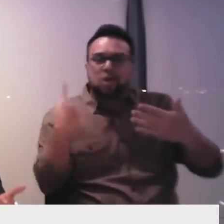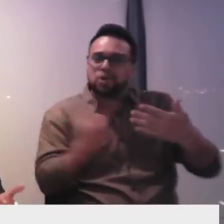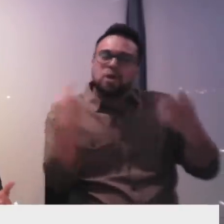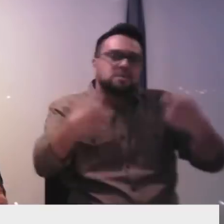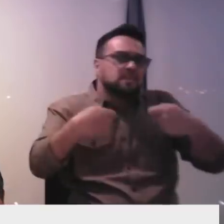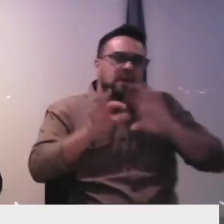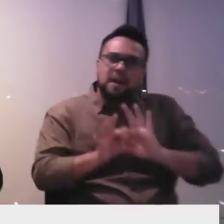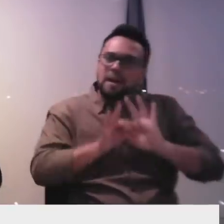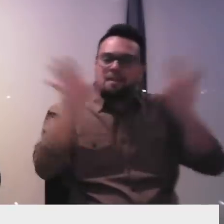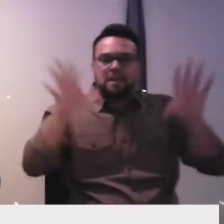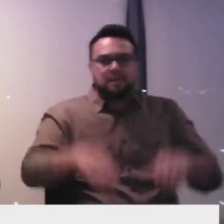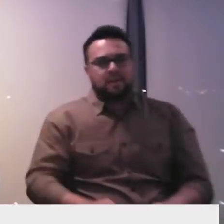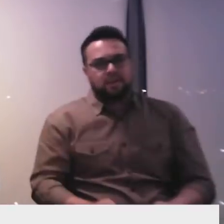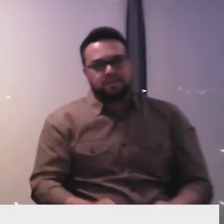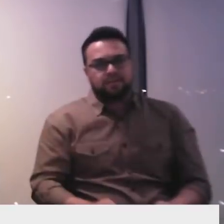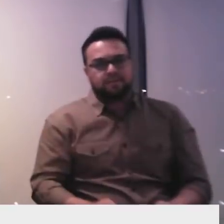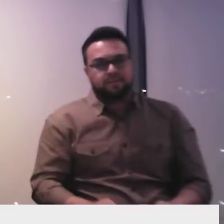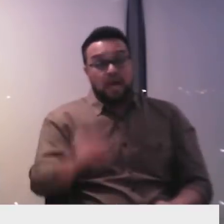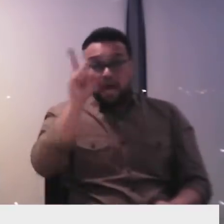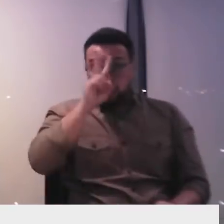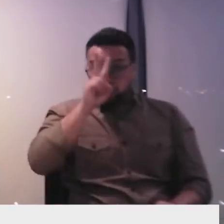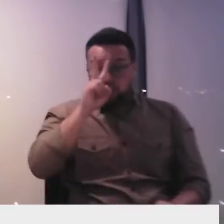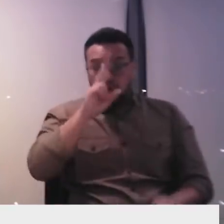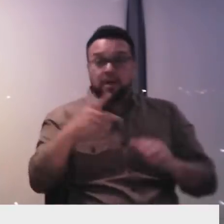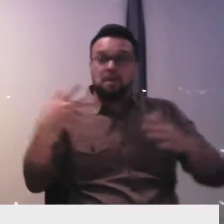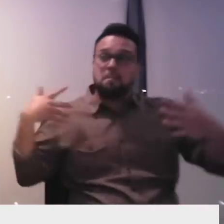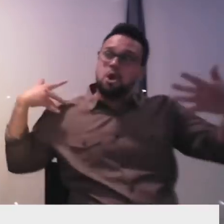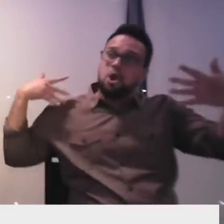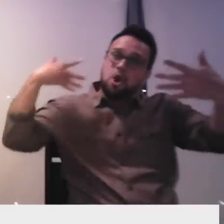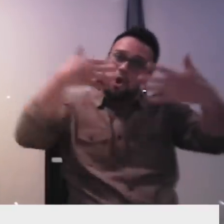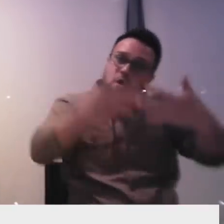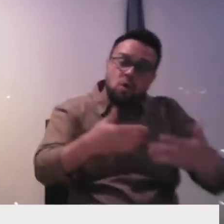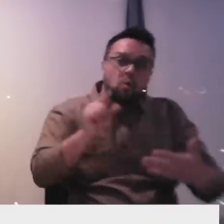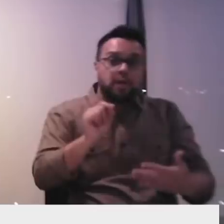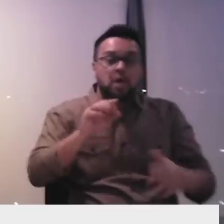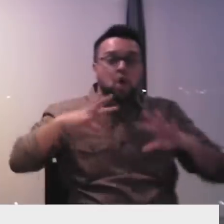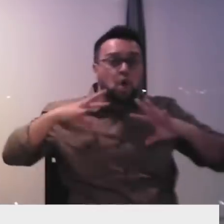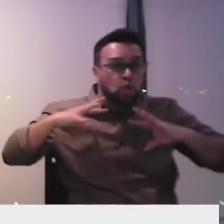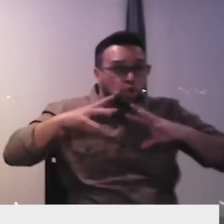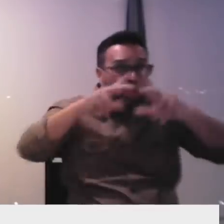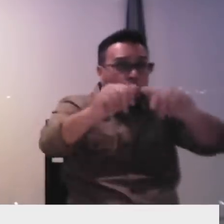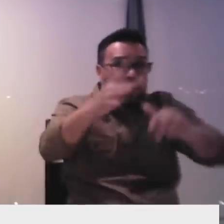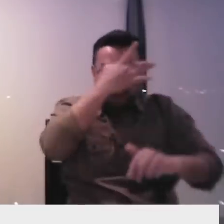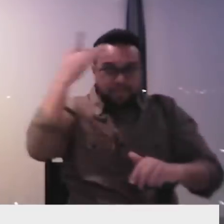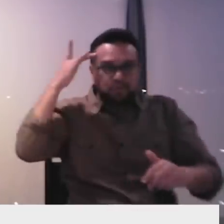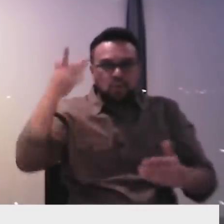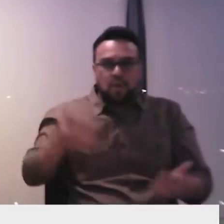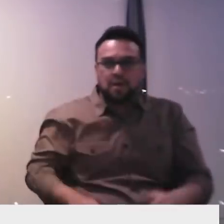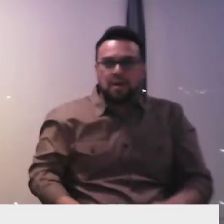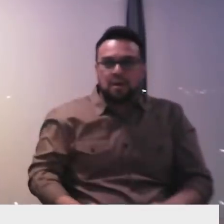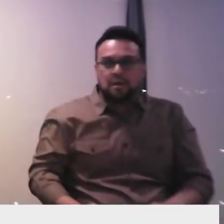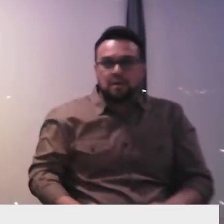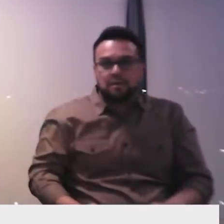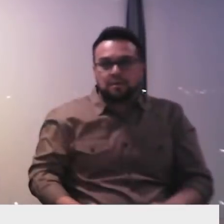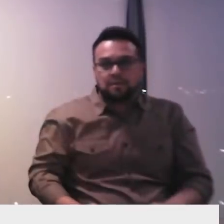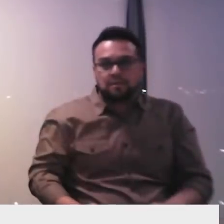temos. E a história diz que todo aquele que abre mão